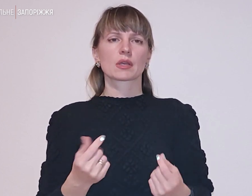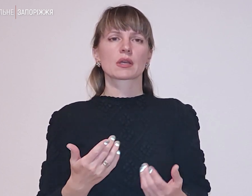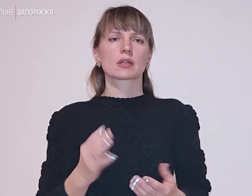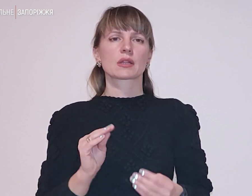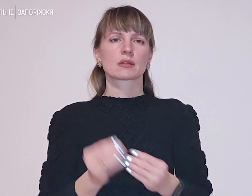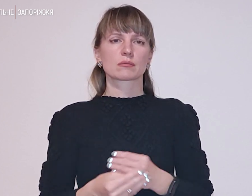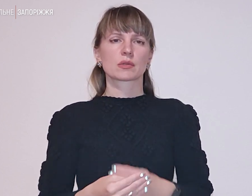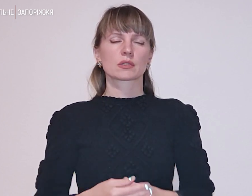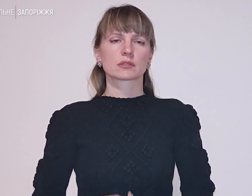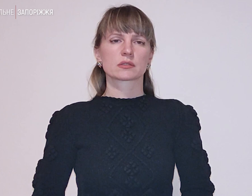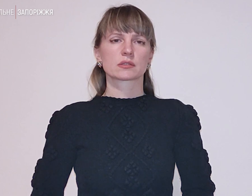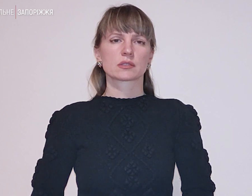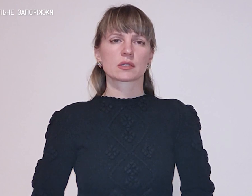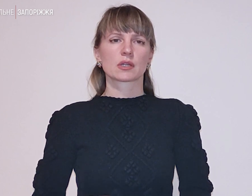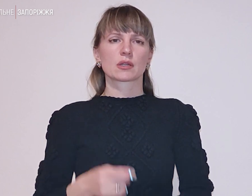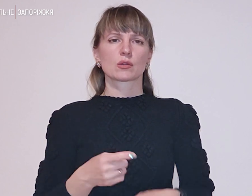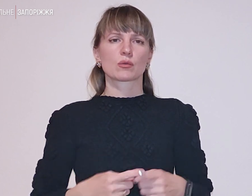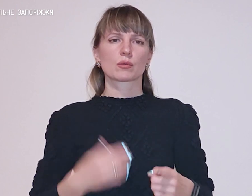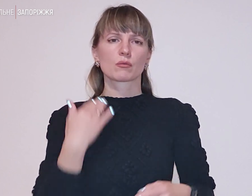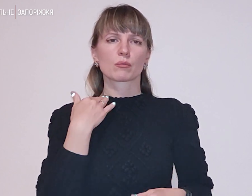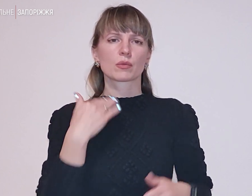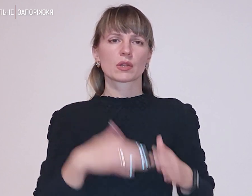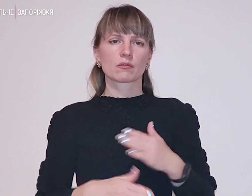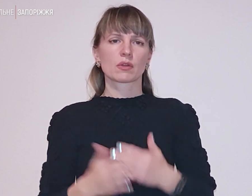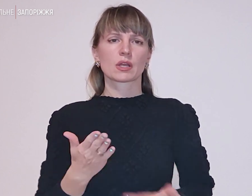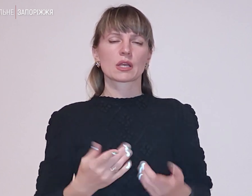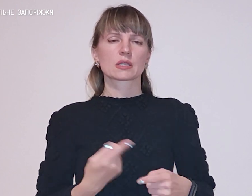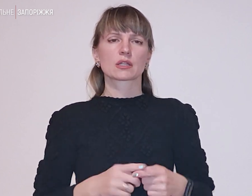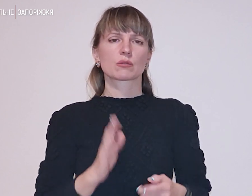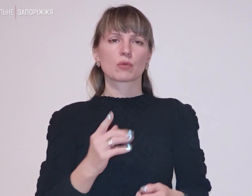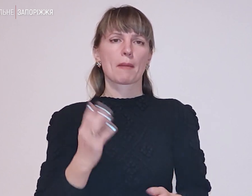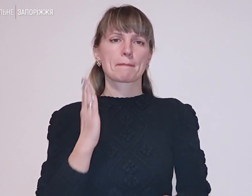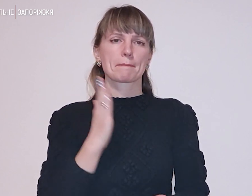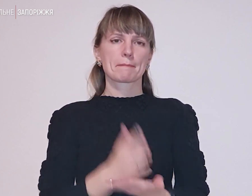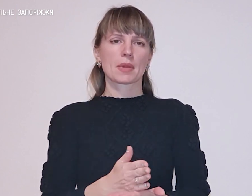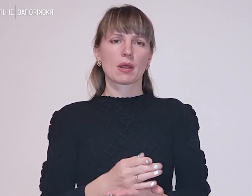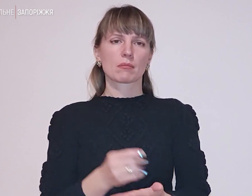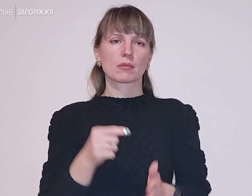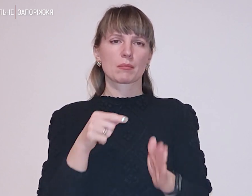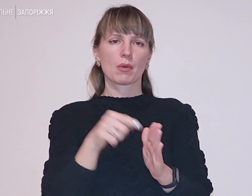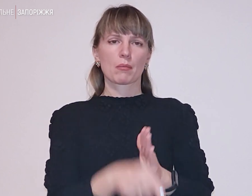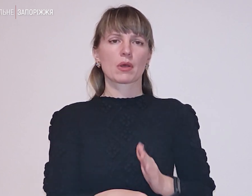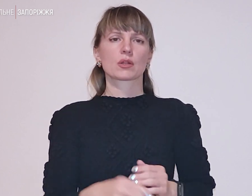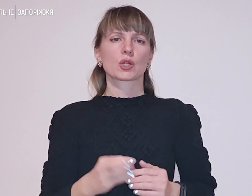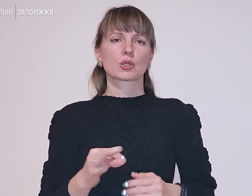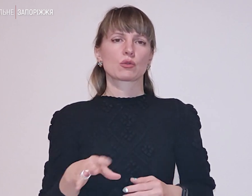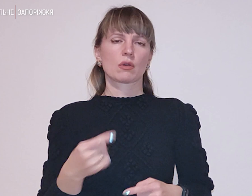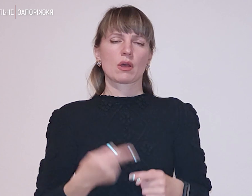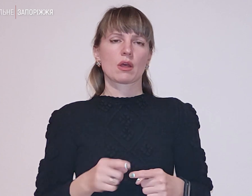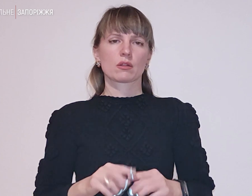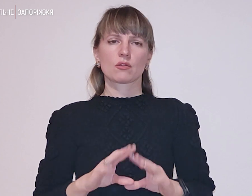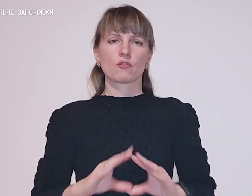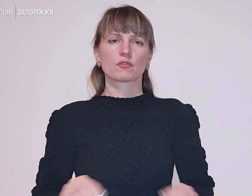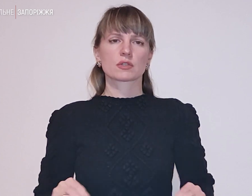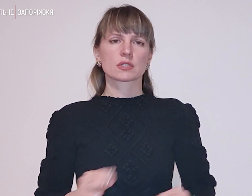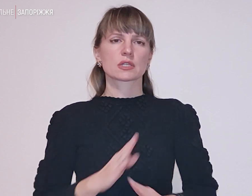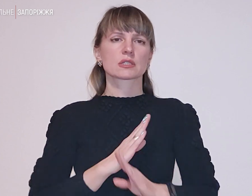Ну, напівпідвал, ну якщо це буде пряме влучення, то це все. Ми молимось,